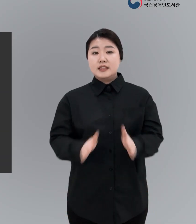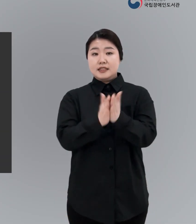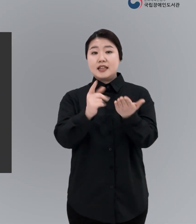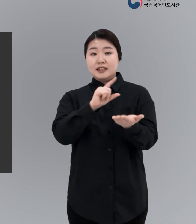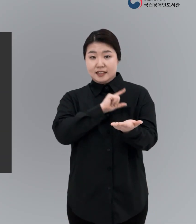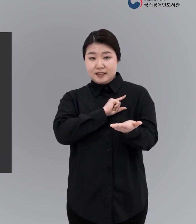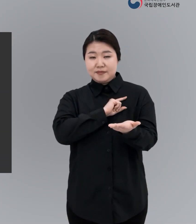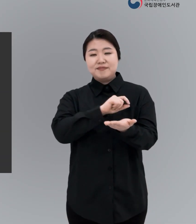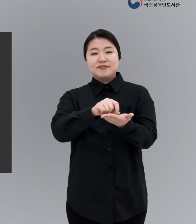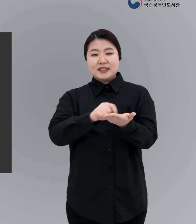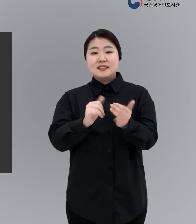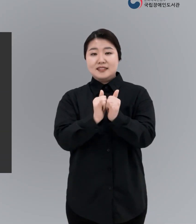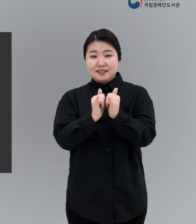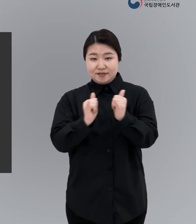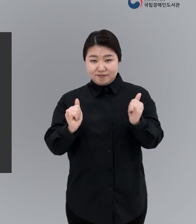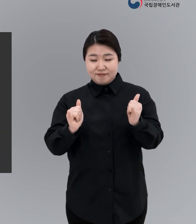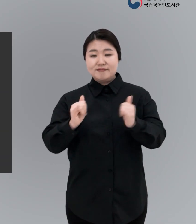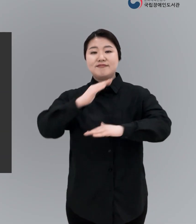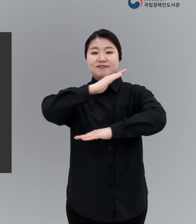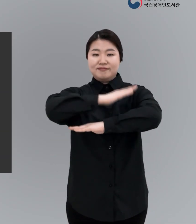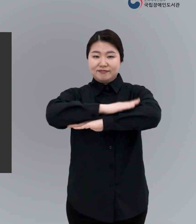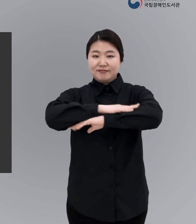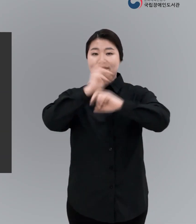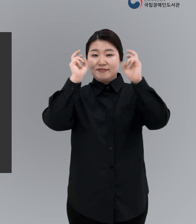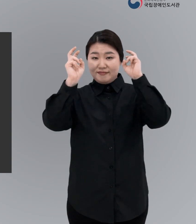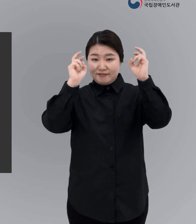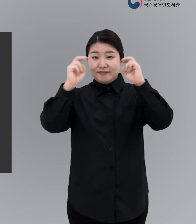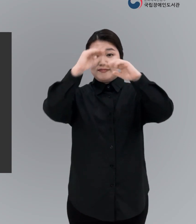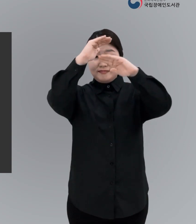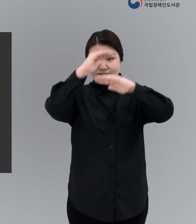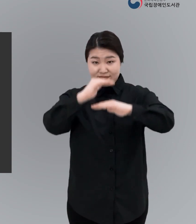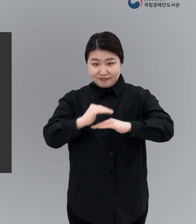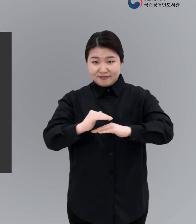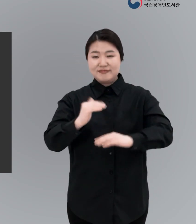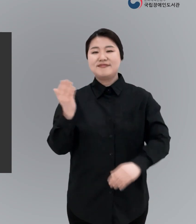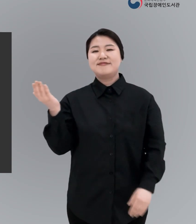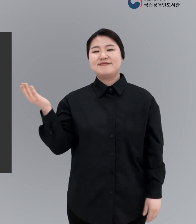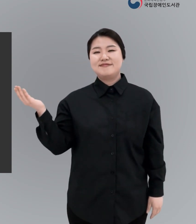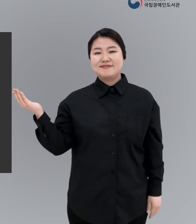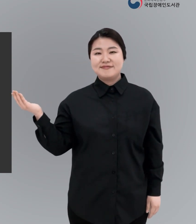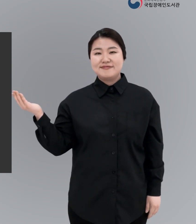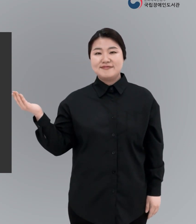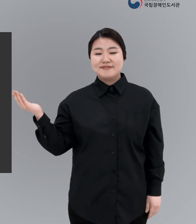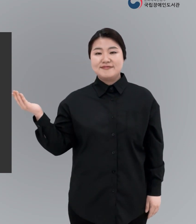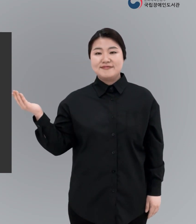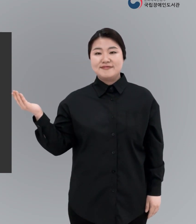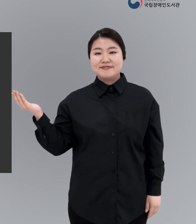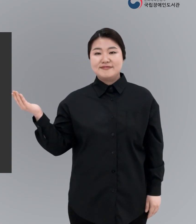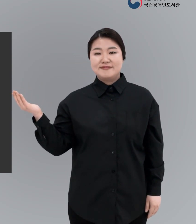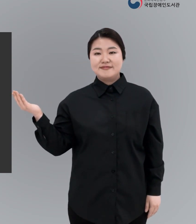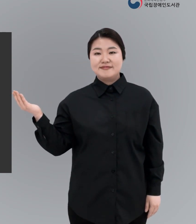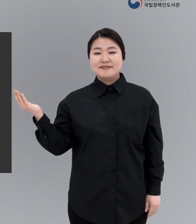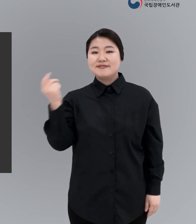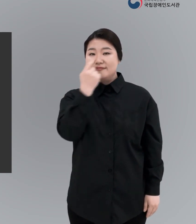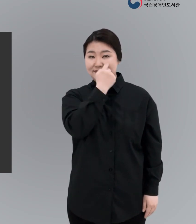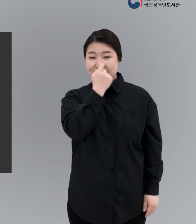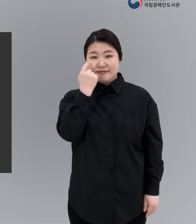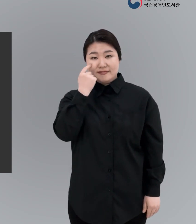도서명 베르베르 씨. 오늘은 뭘 쓰세요? 저자 베르나르